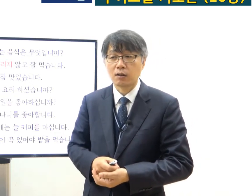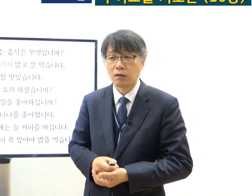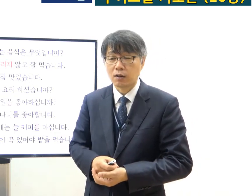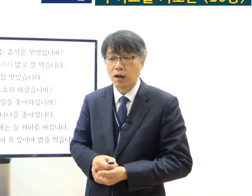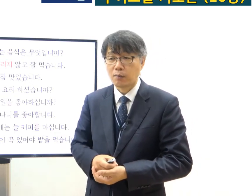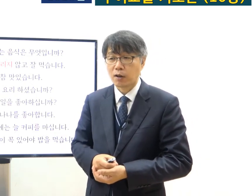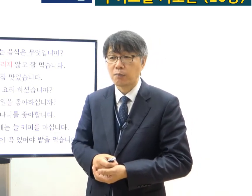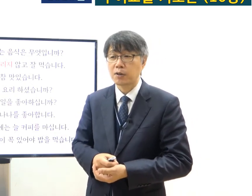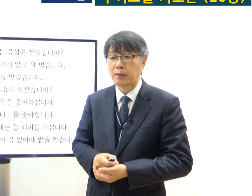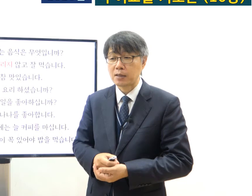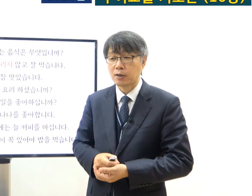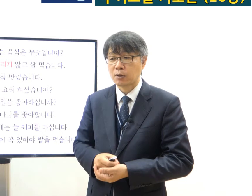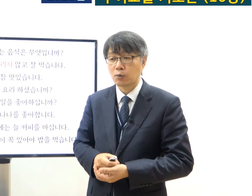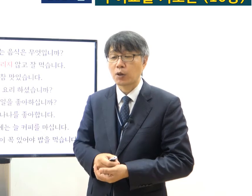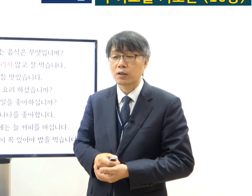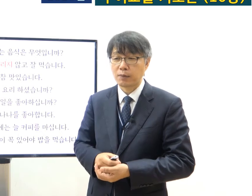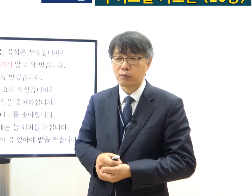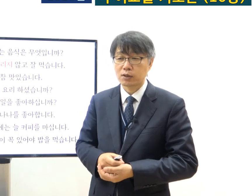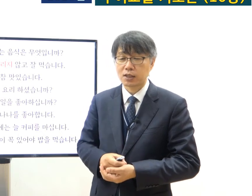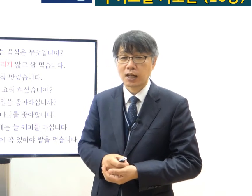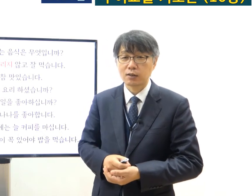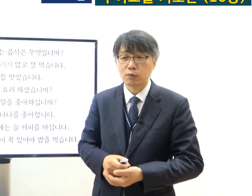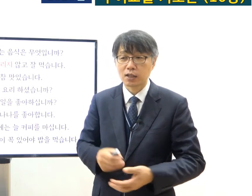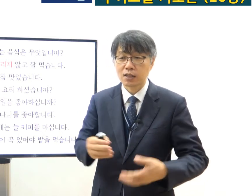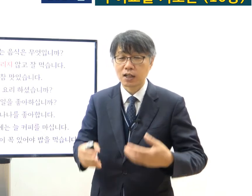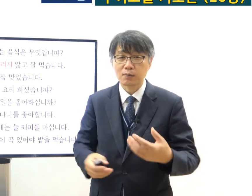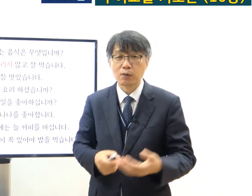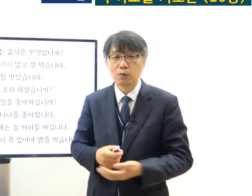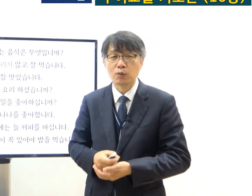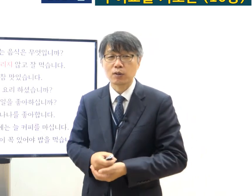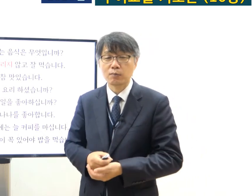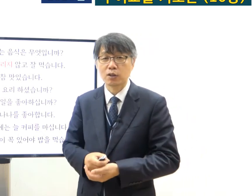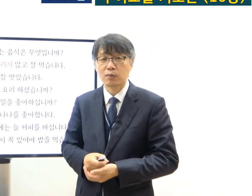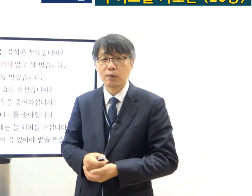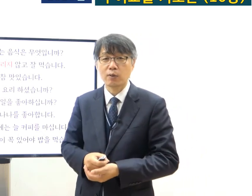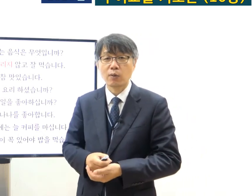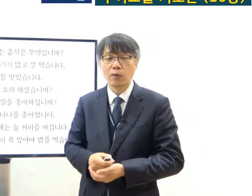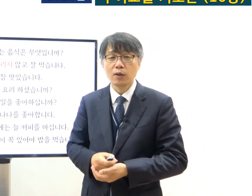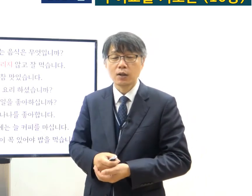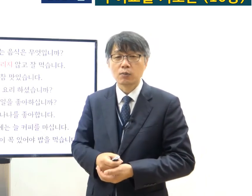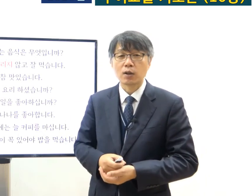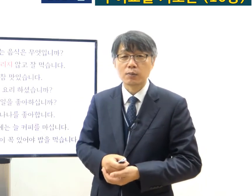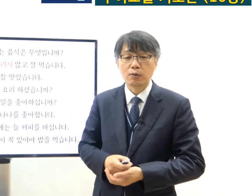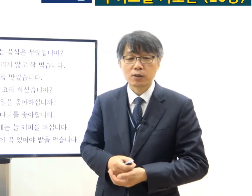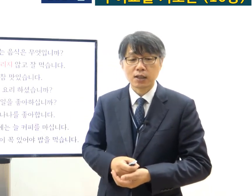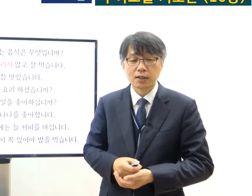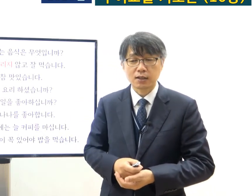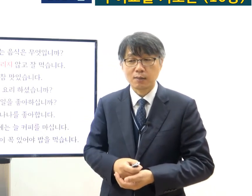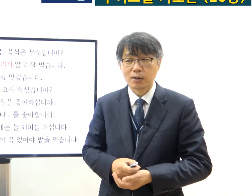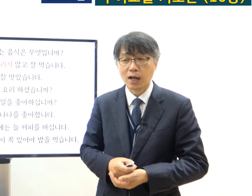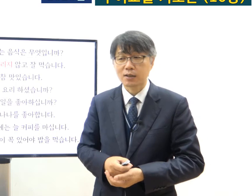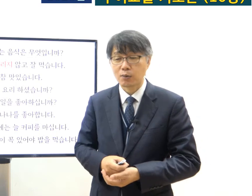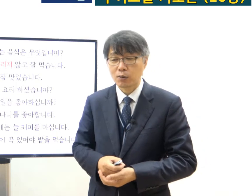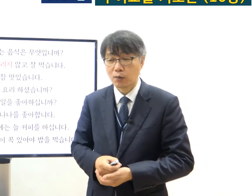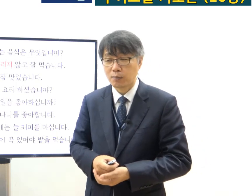카페에서 한번 커피를 마시면서 노래를 배우는 시간, 우리가 지금까지 배웠던 노래도 한번 점검해보고 노래를 배우는 시간들을 한번 가져보려고